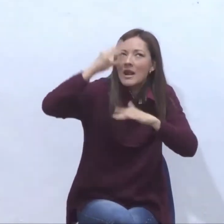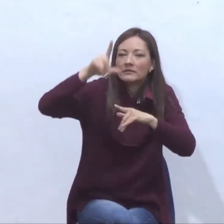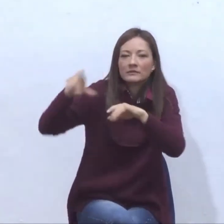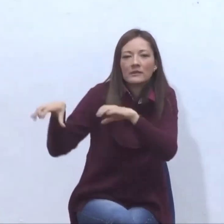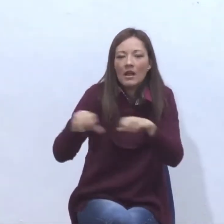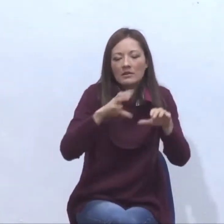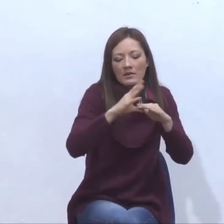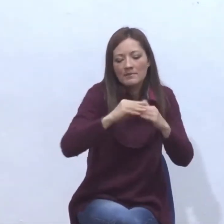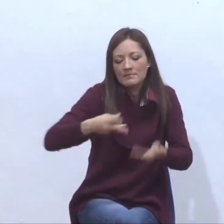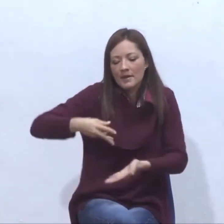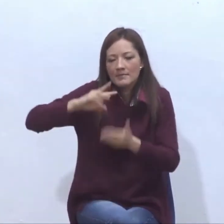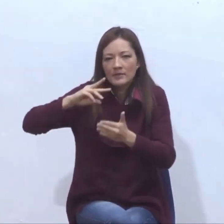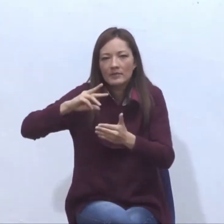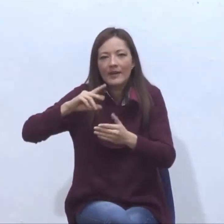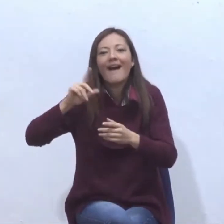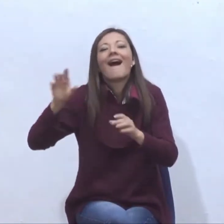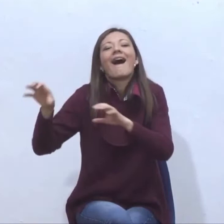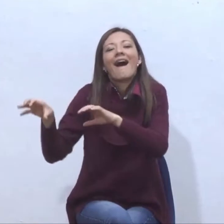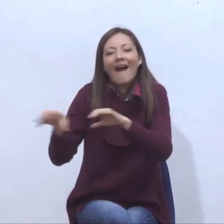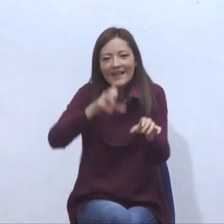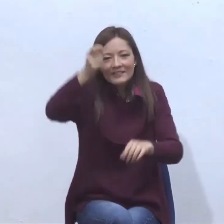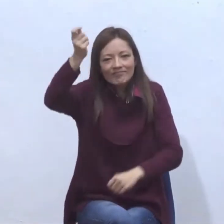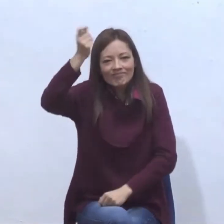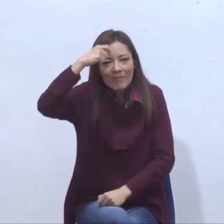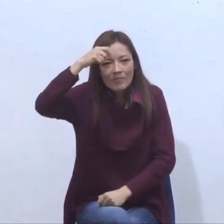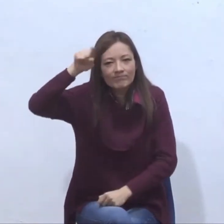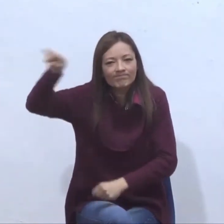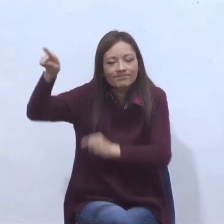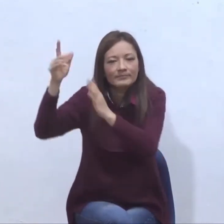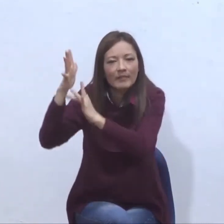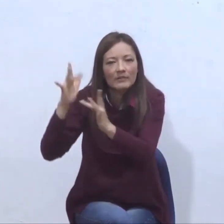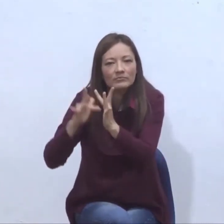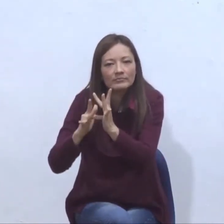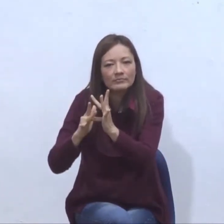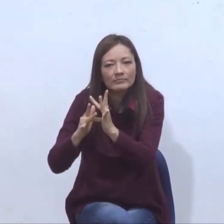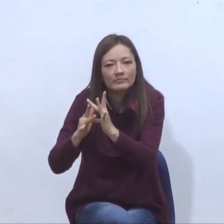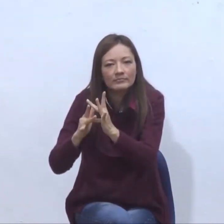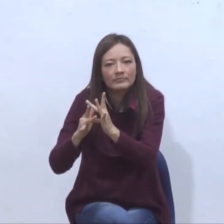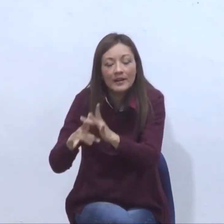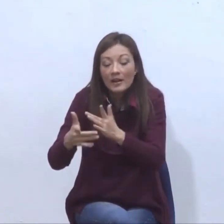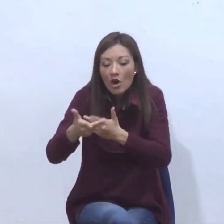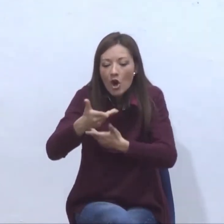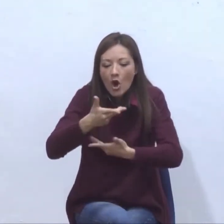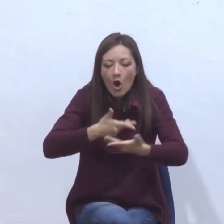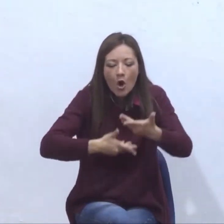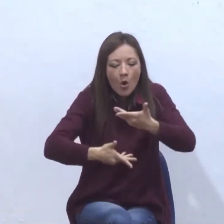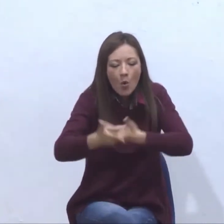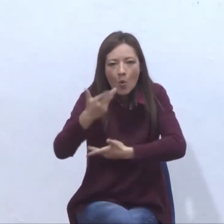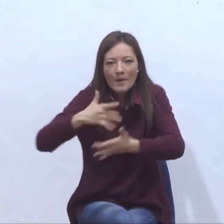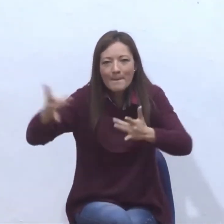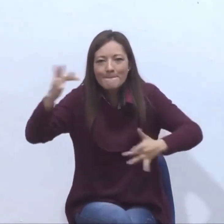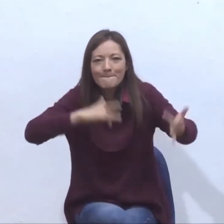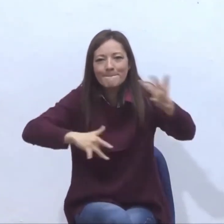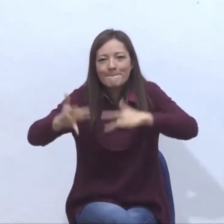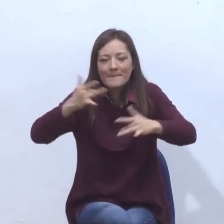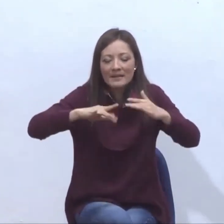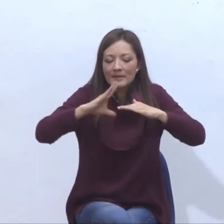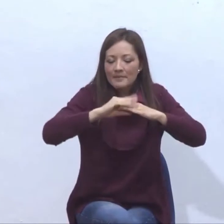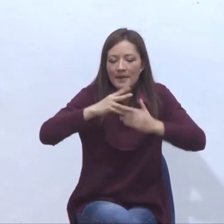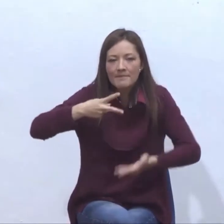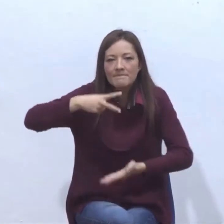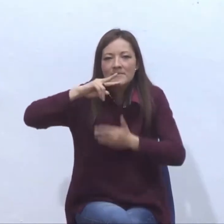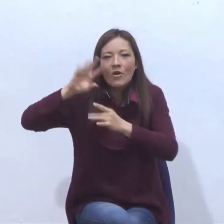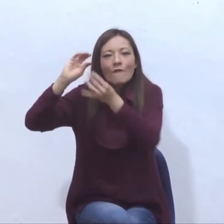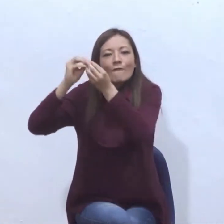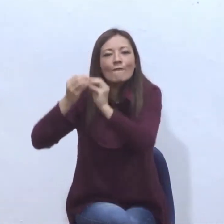Ese es el mayor mandato que hoy estamos celebrando, hacerlo en memoria de Él y compartir o participar de esa cena en la forma